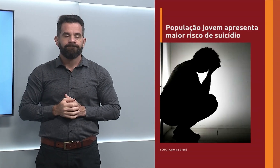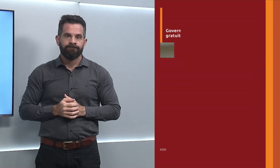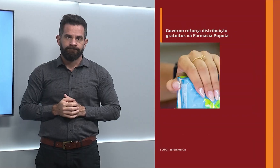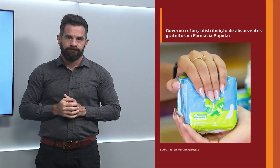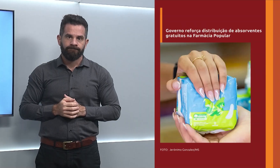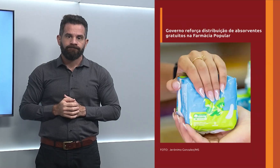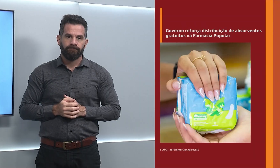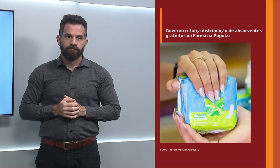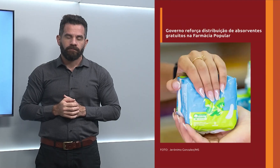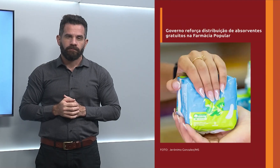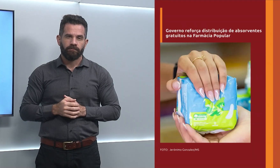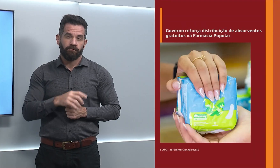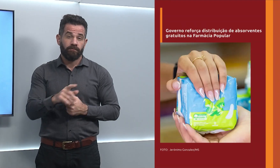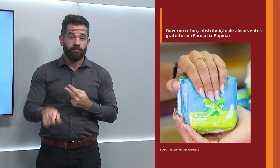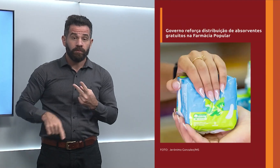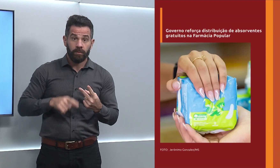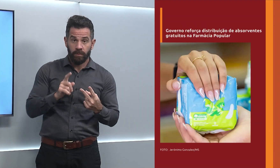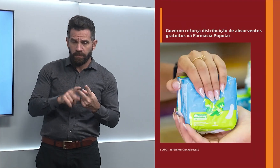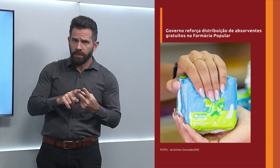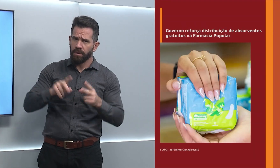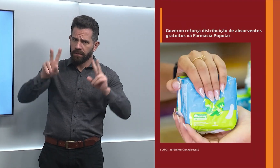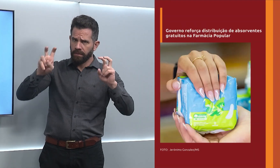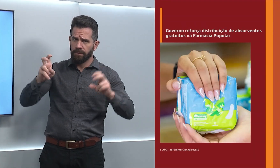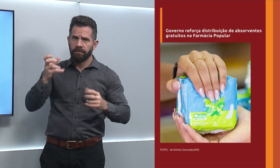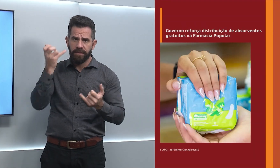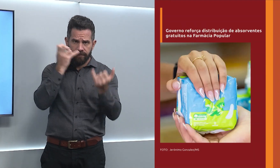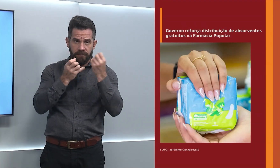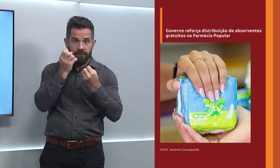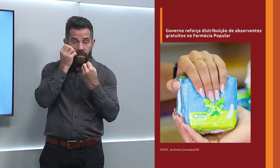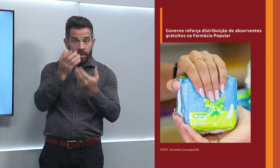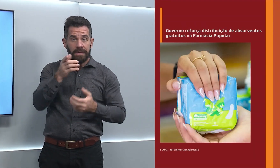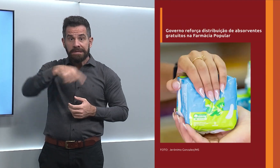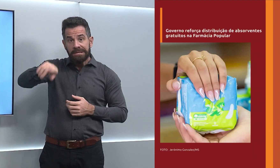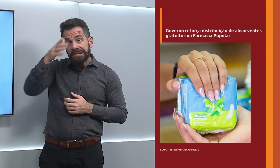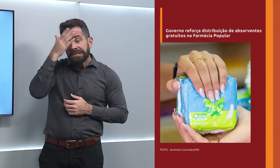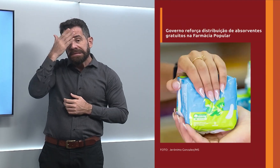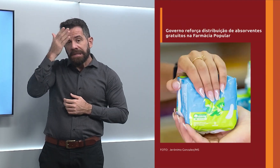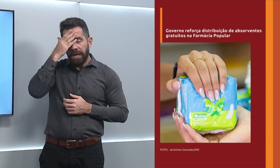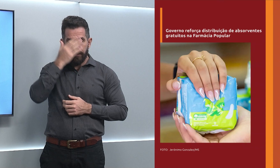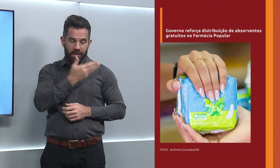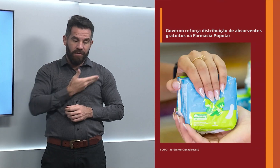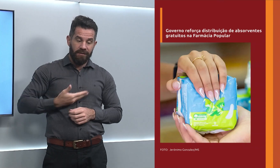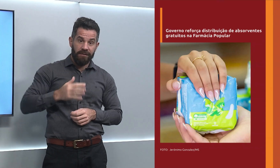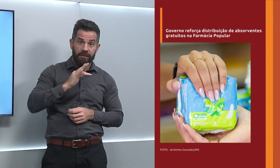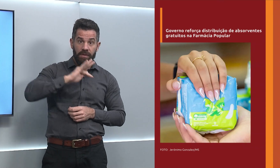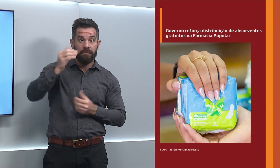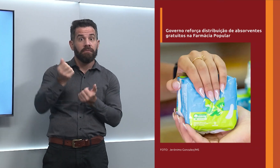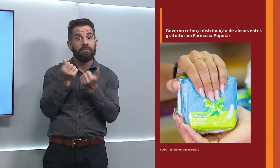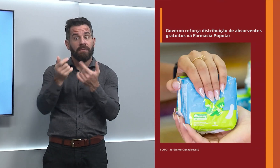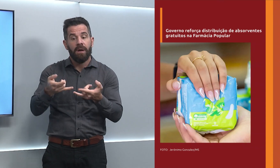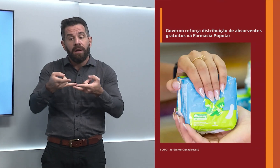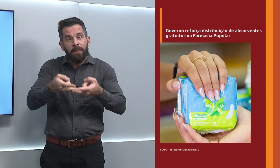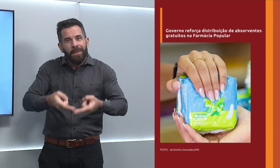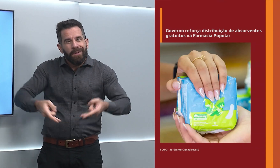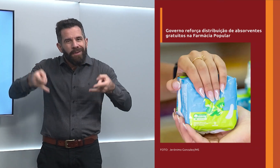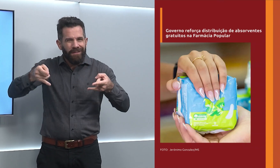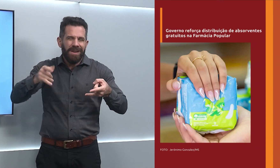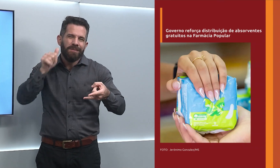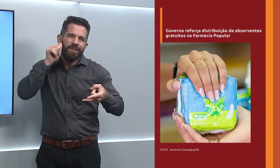E você sabia que o governo federal oferece absorventes gratuitos nas farmácias populares? A medida compõe o